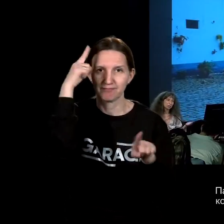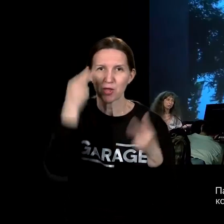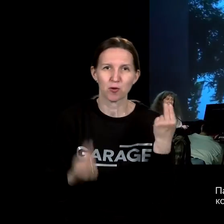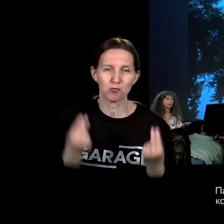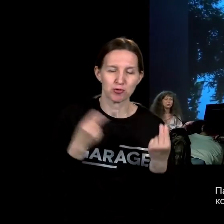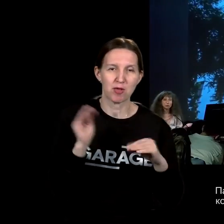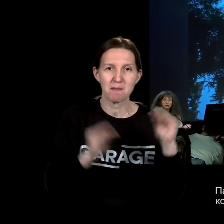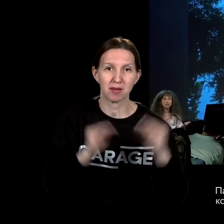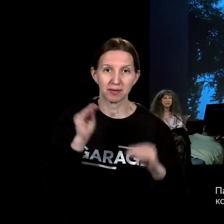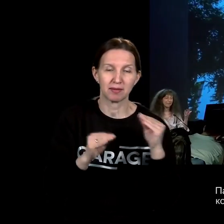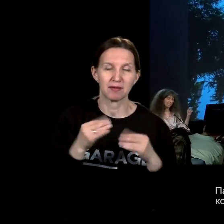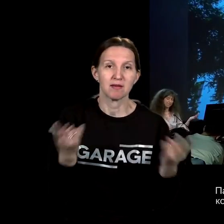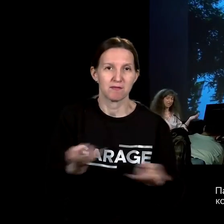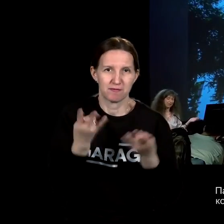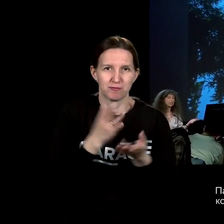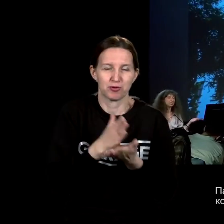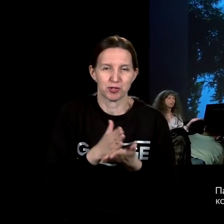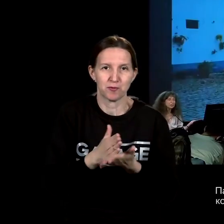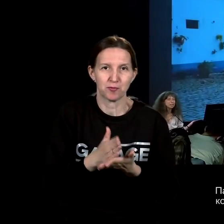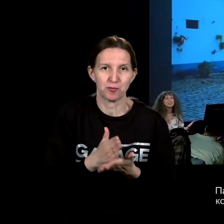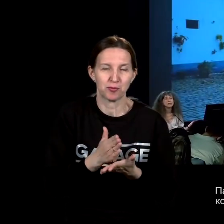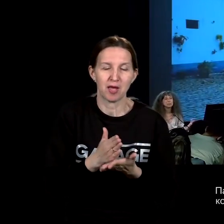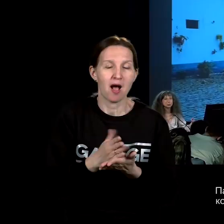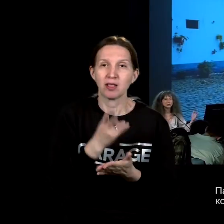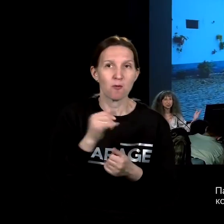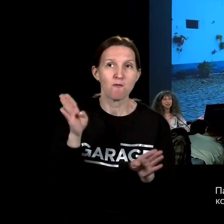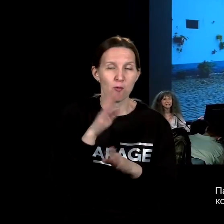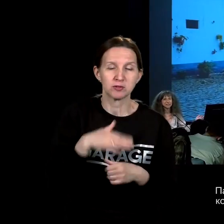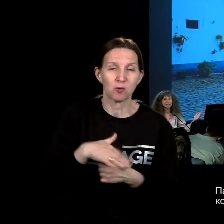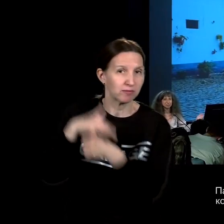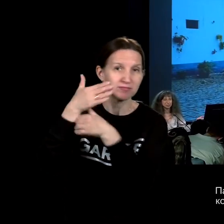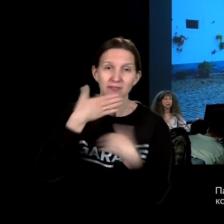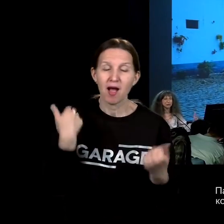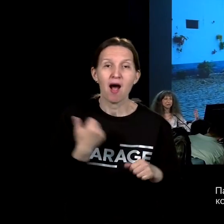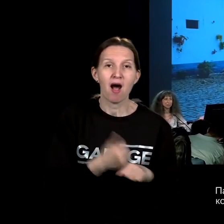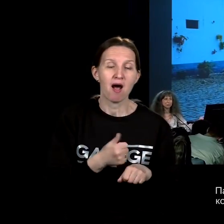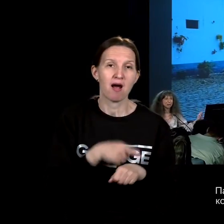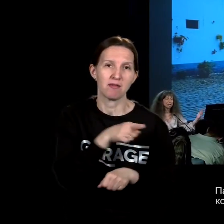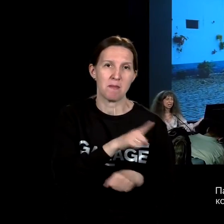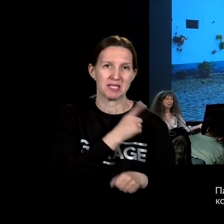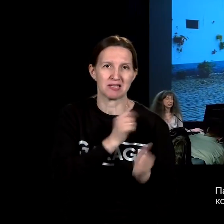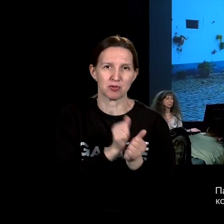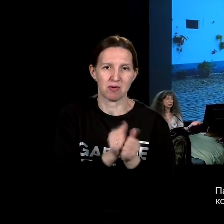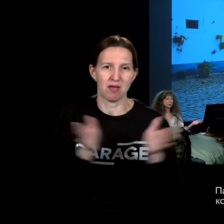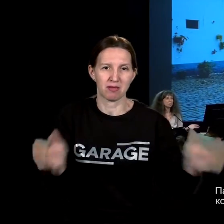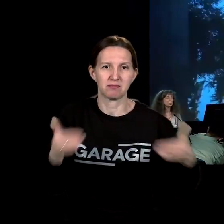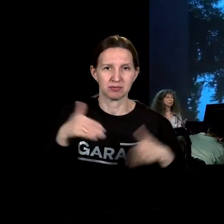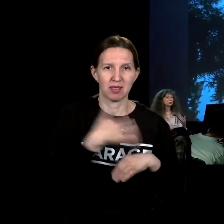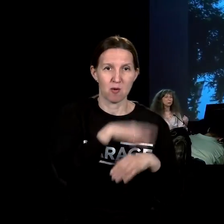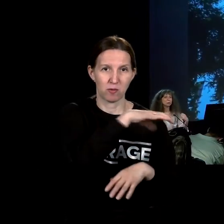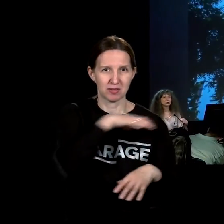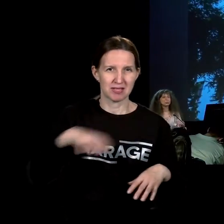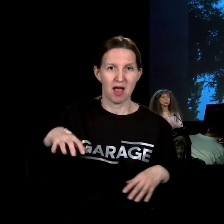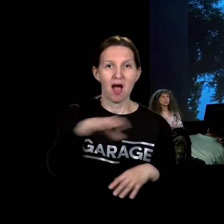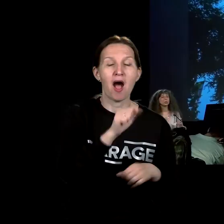которые живут на... не взлетают в воздух, стоят на заднем дворе его мастерской, но при